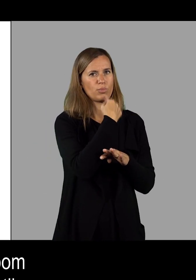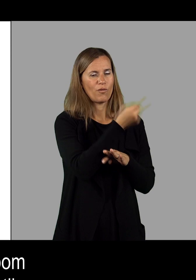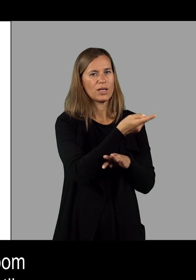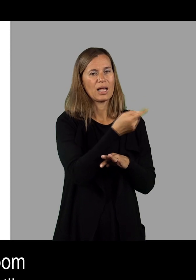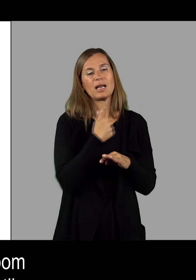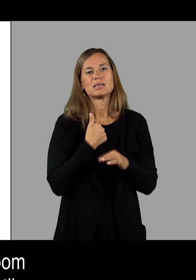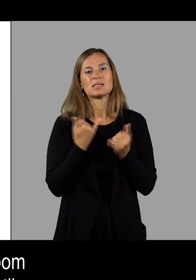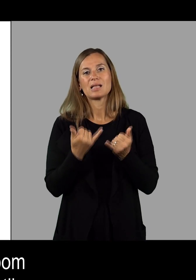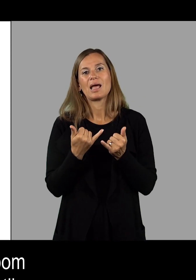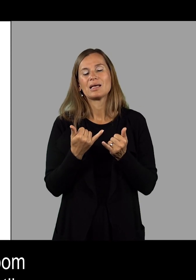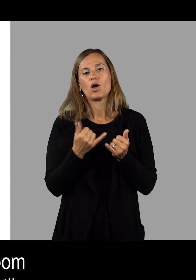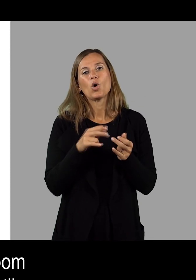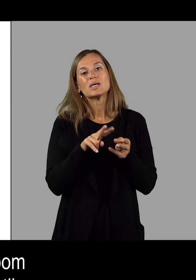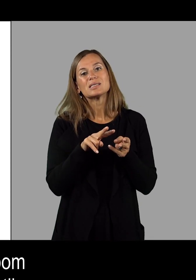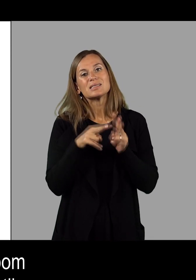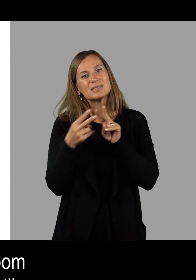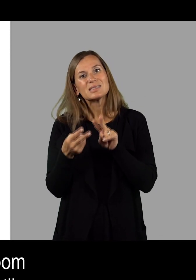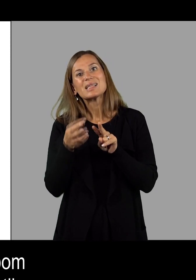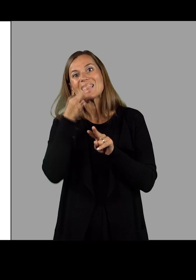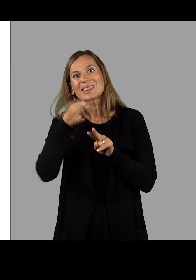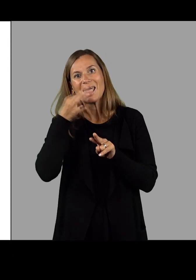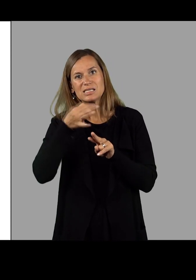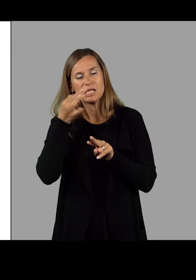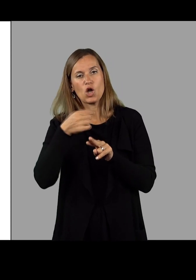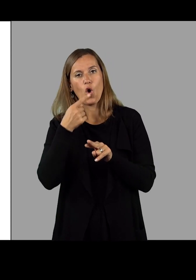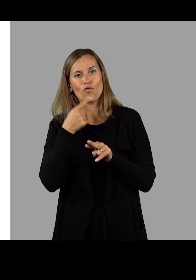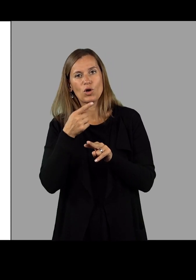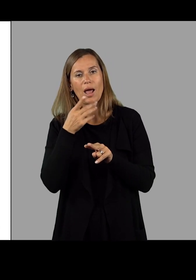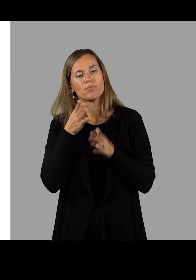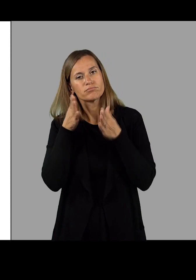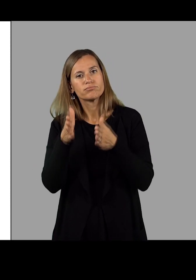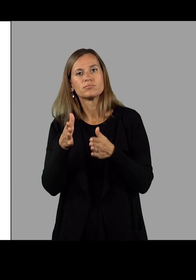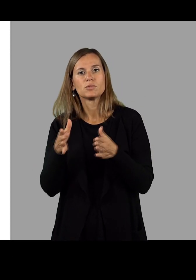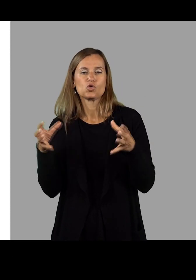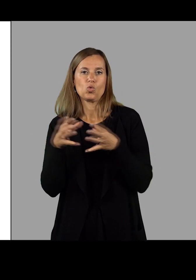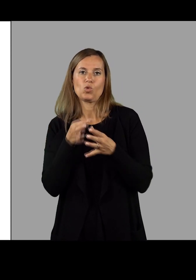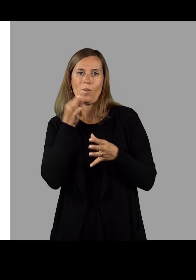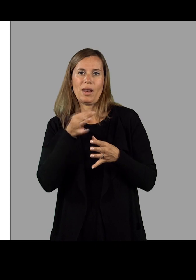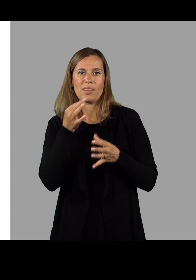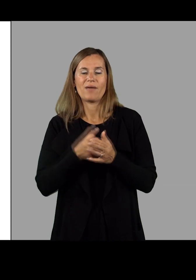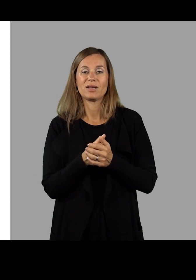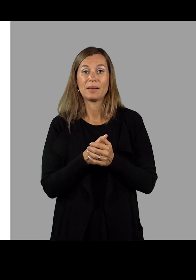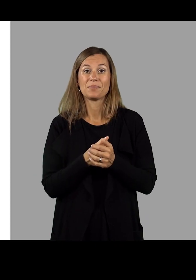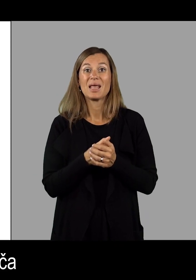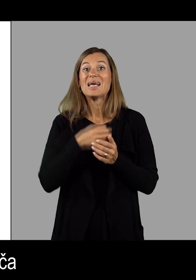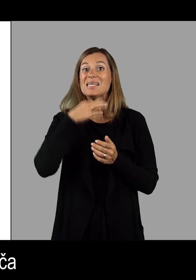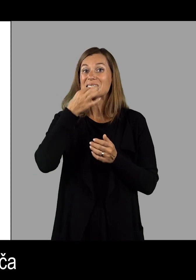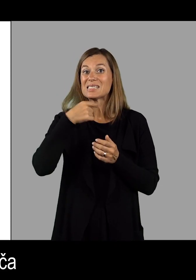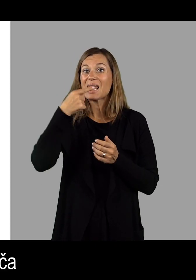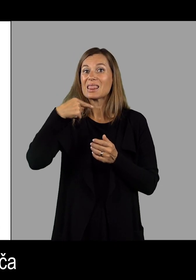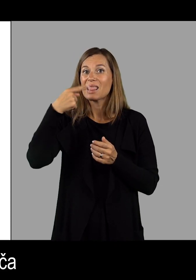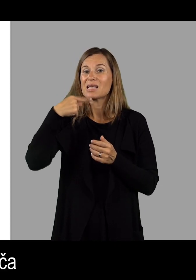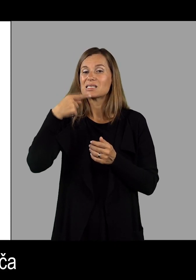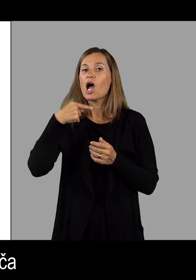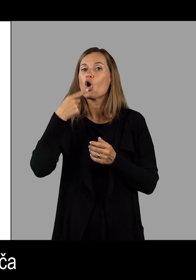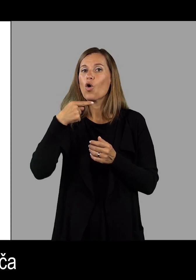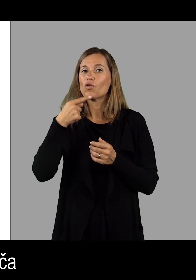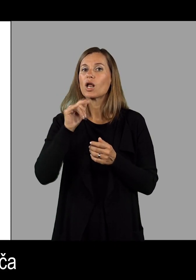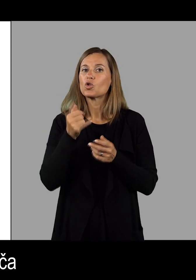sopredavatelja, tako da bom zdaj sintezi govora posvetila preostanek našega skupnega predavanja. Sinteza govora